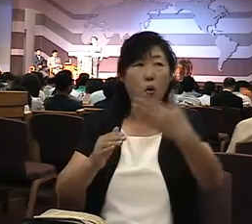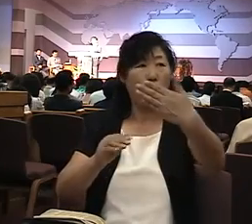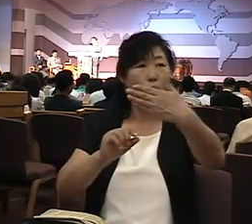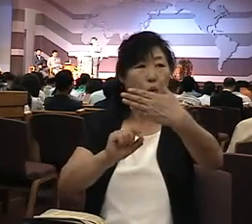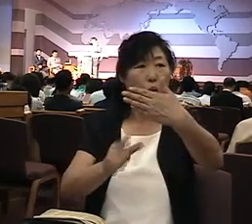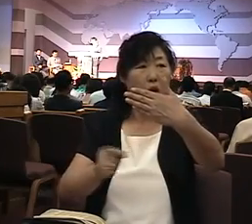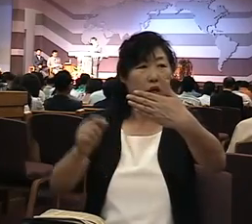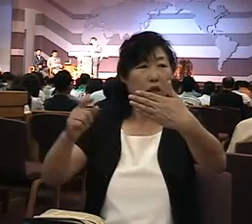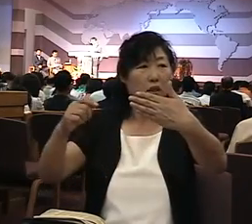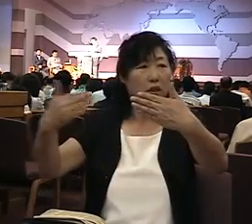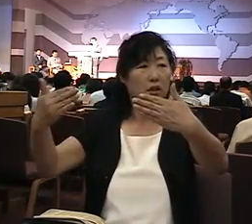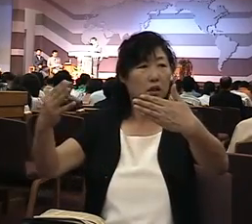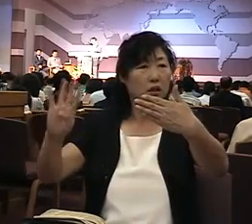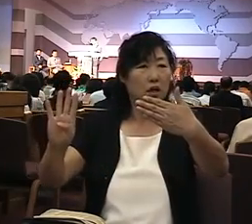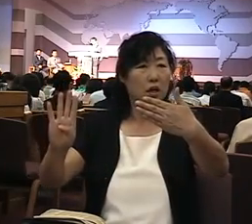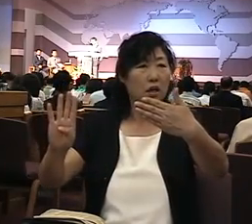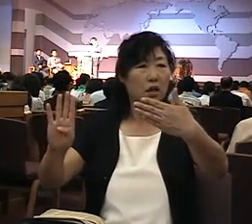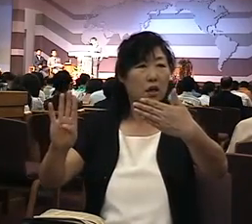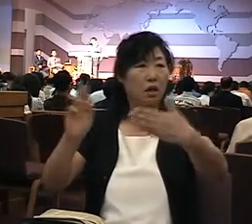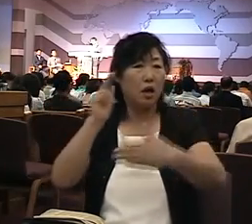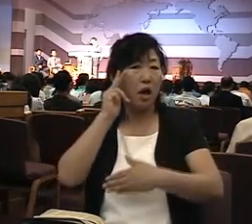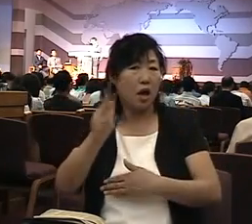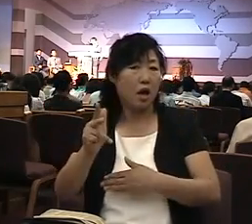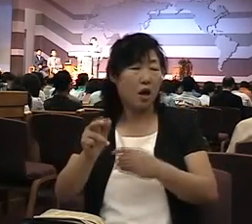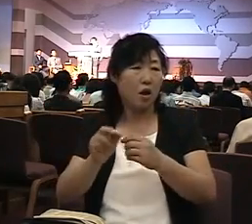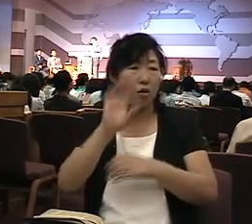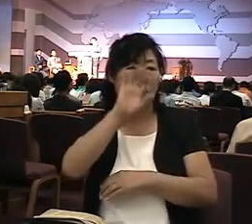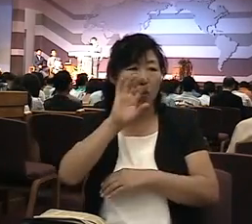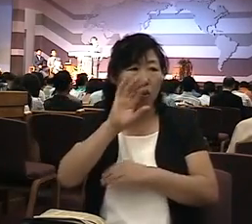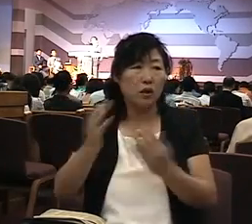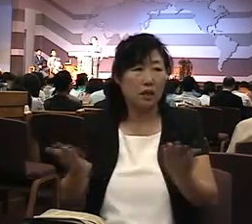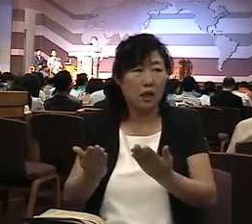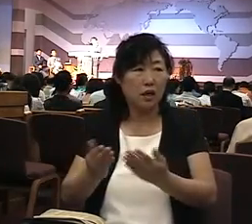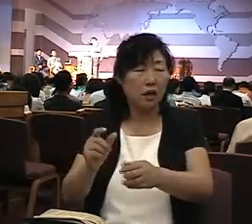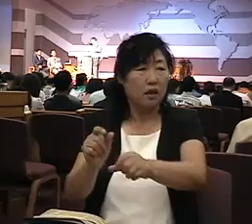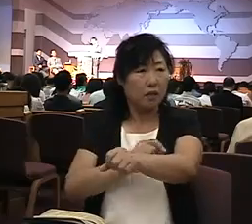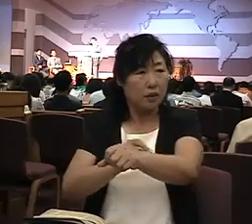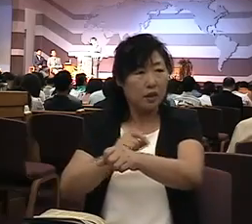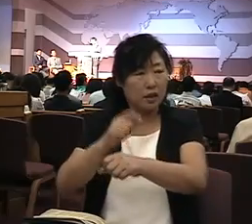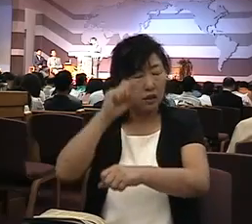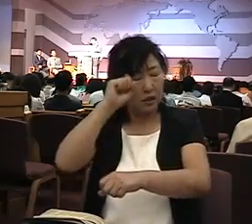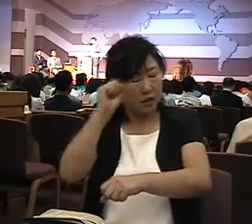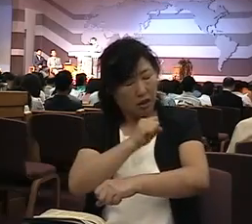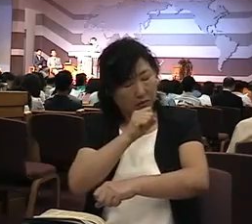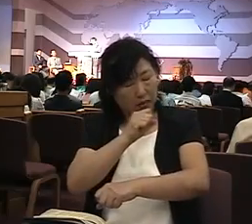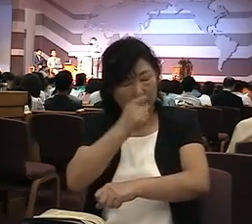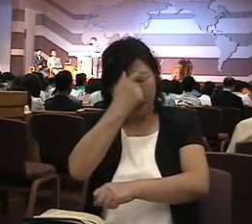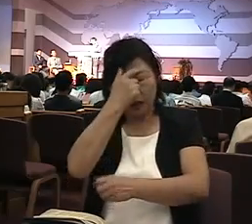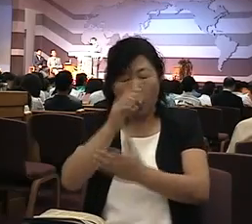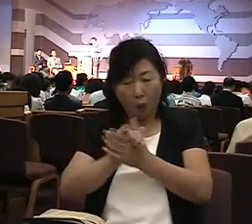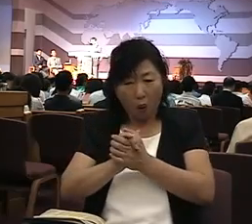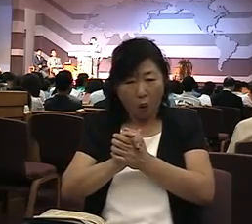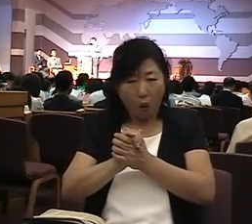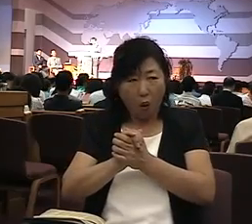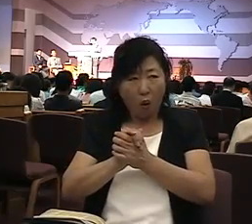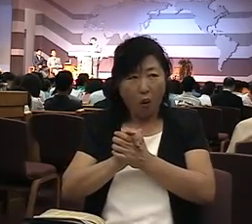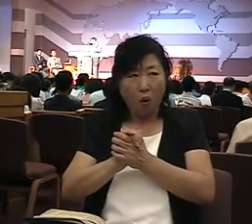8일까지 한 주간 동안 훈련 사역을 위한 특별 새벽기도 훈세라고 이름을